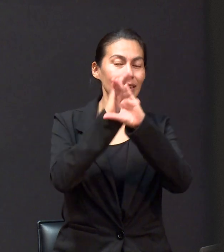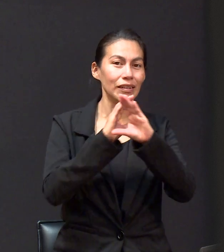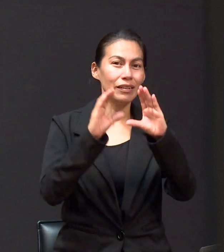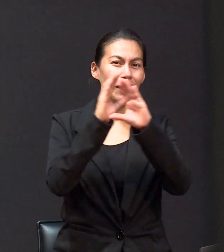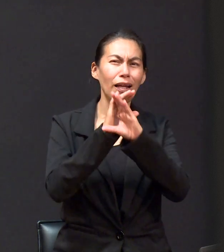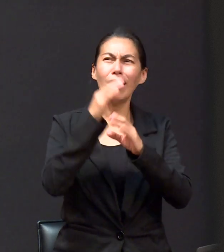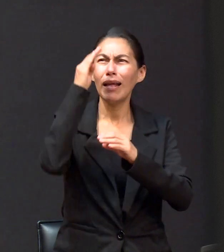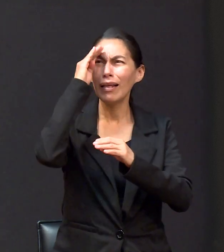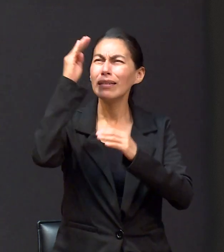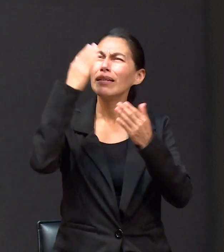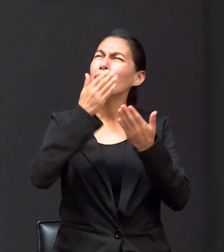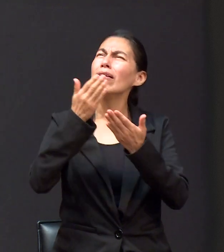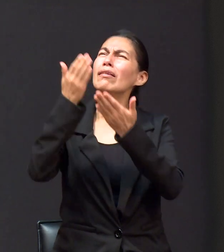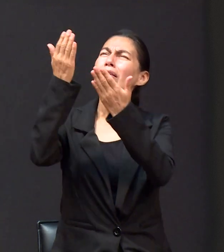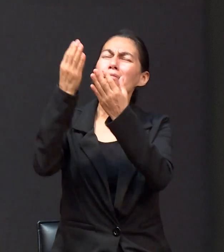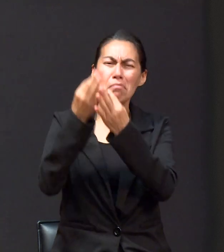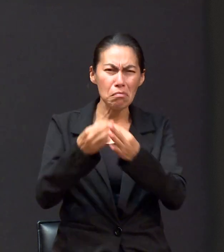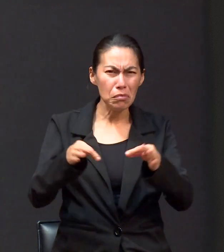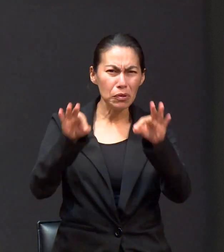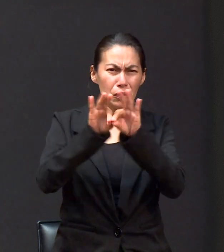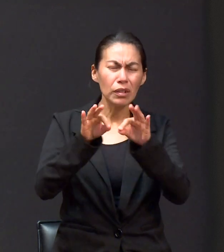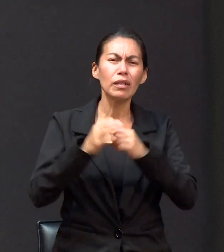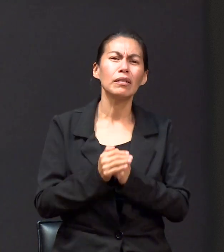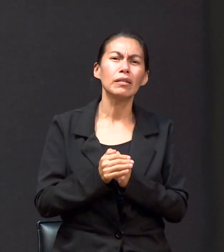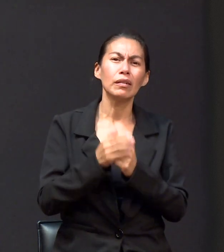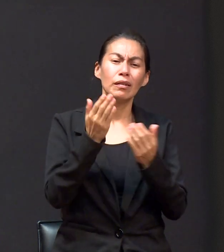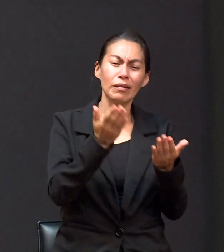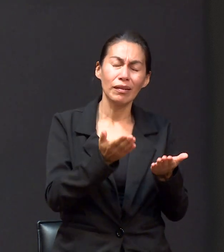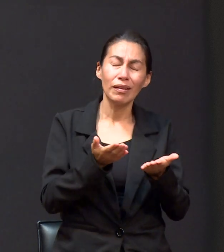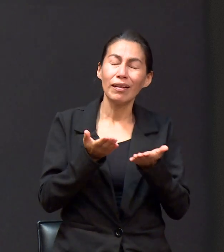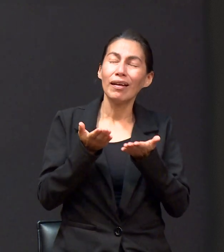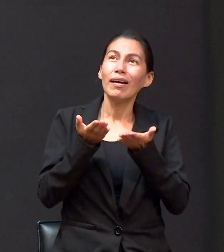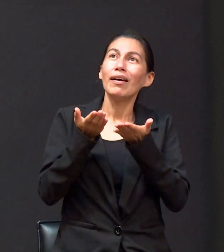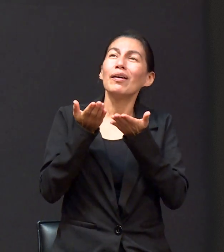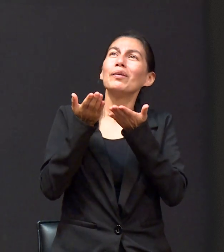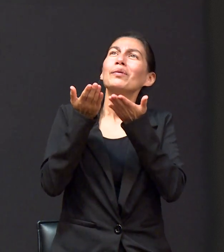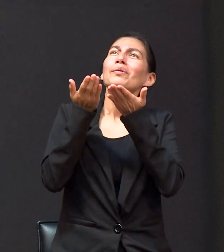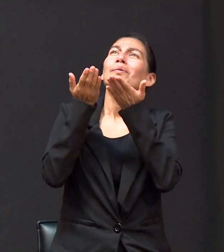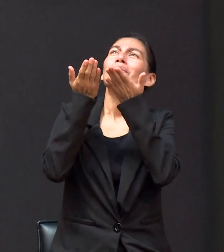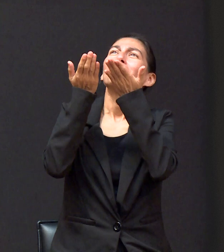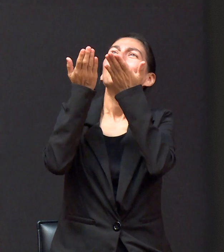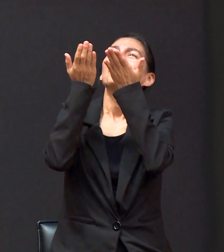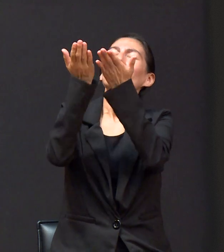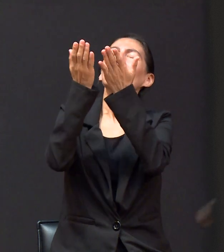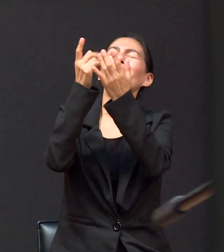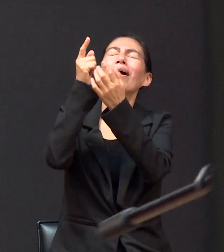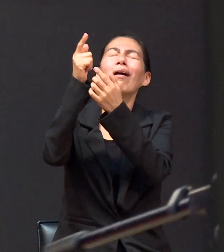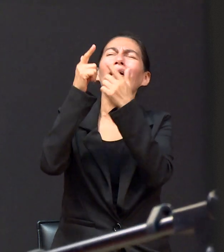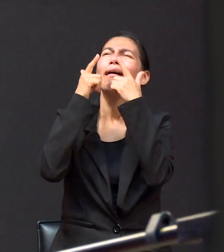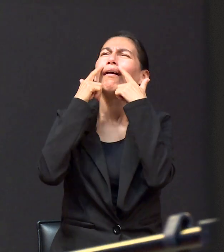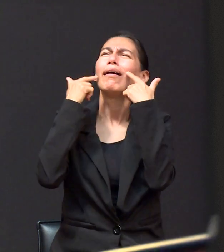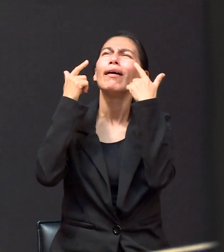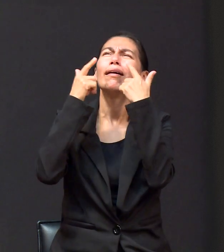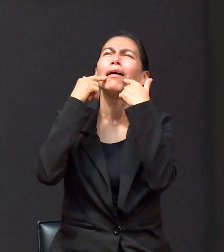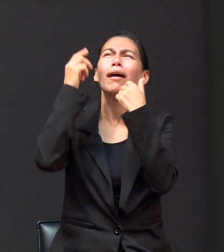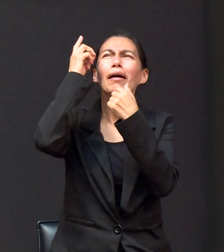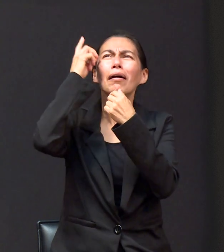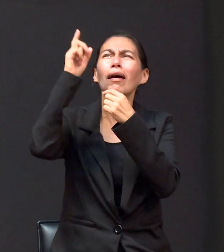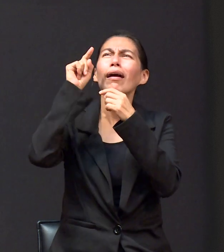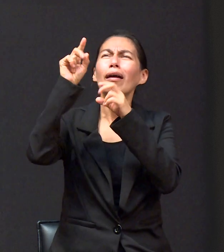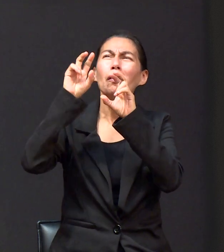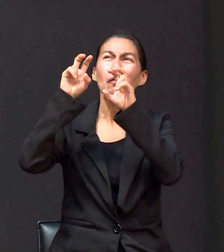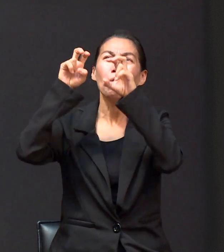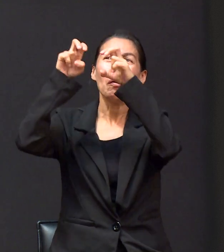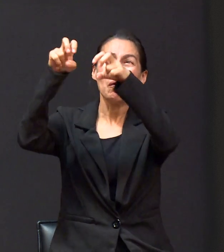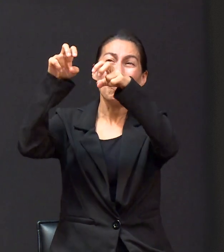Cantar al Señor es importante porque te eleva hasta el trono de la gracia de Dios, donde